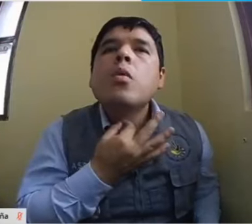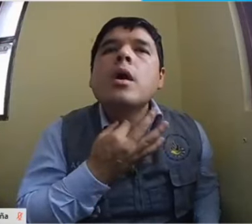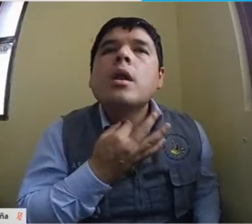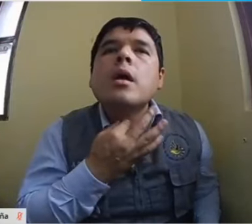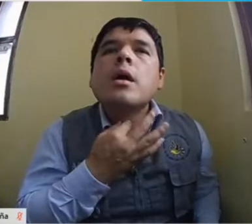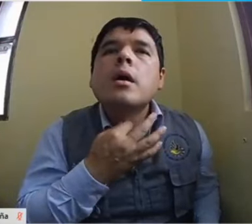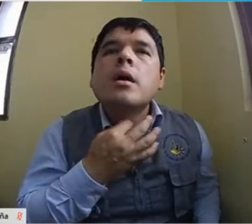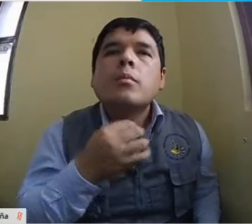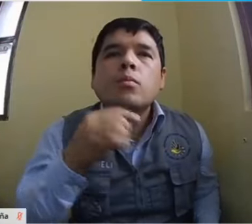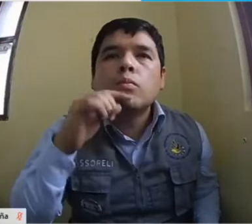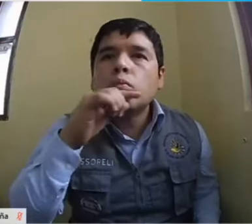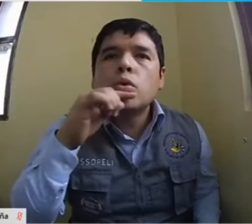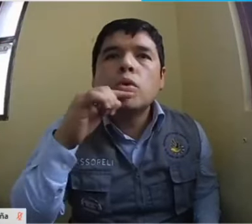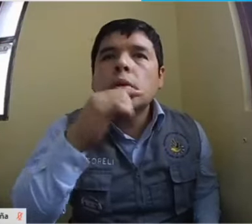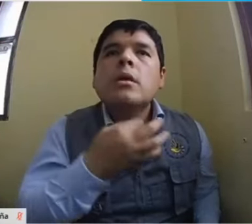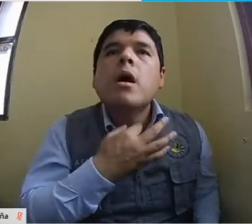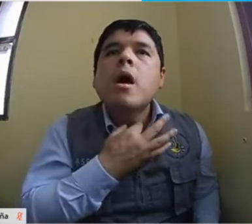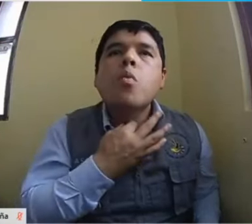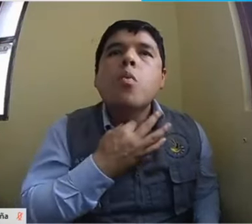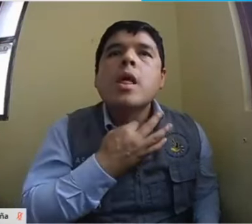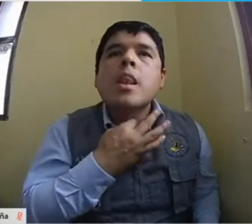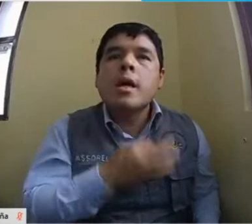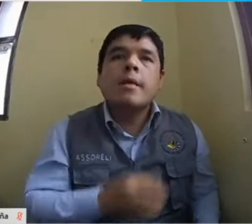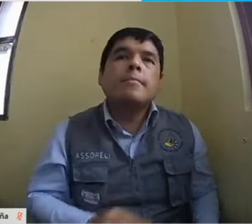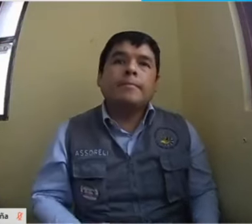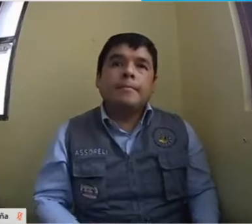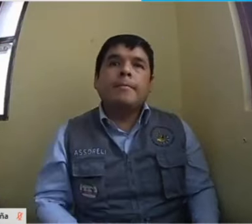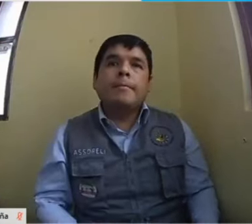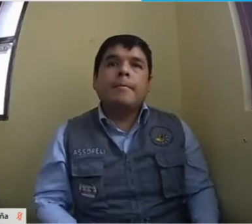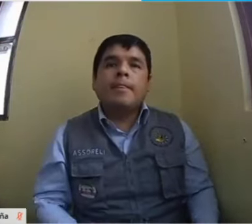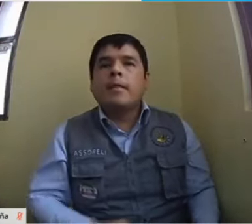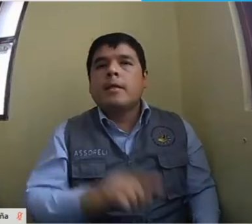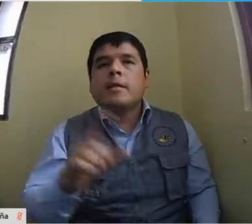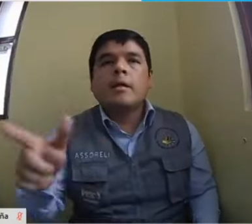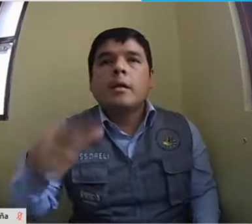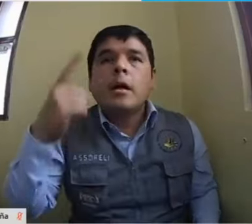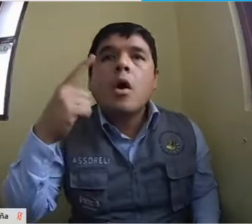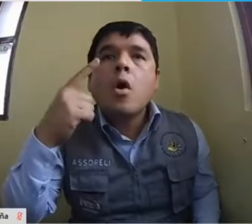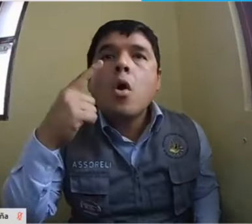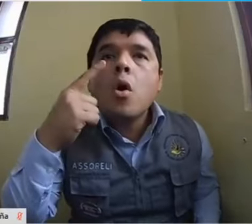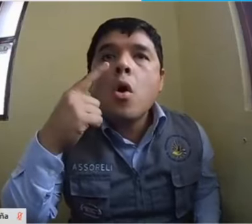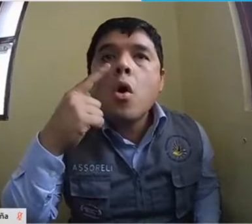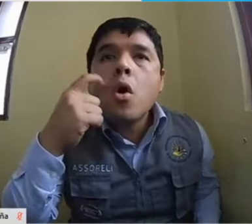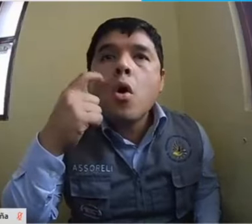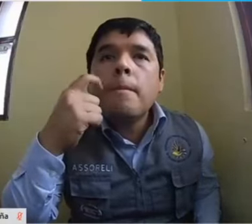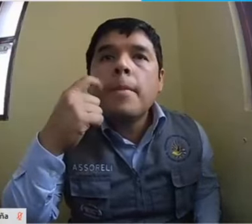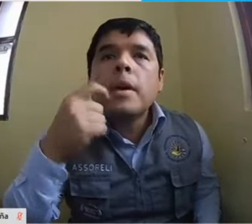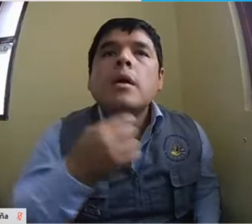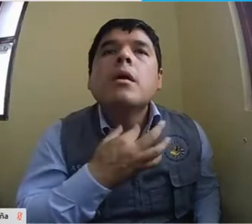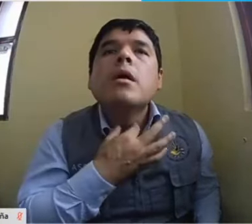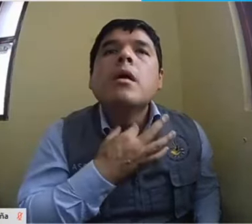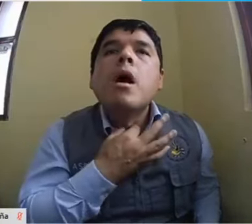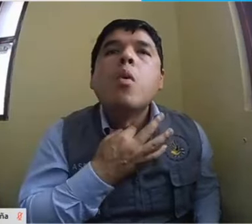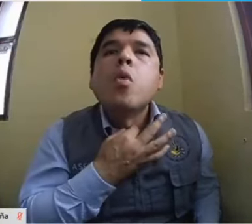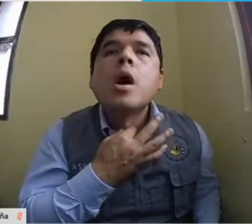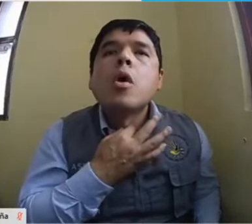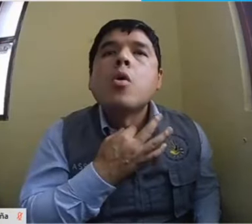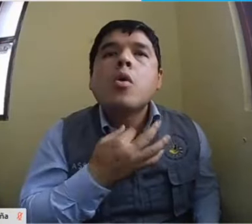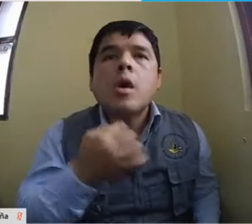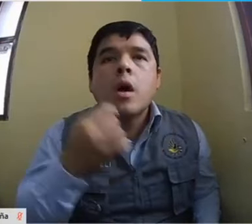mujer, y con el índice y el pulgar se pellizca la parte baja del cuello, abuela, y para abuelo se agrega la seña de hombre